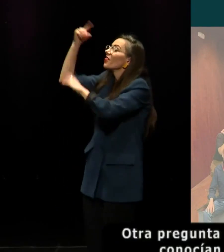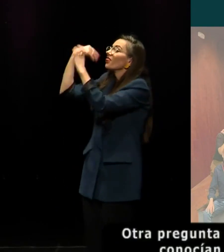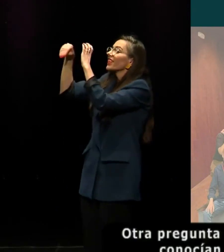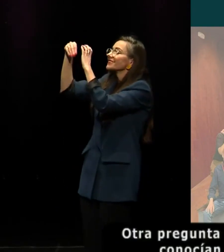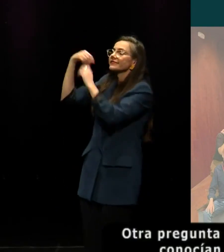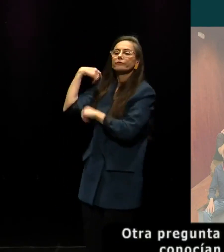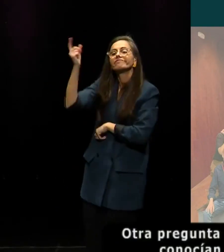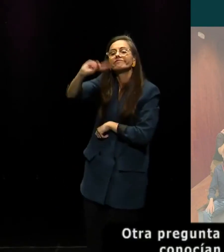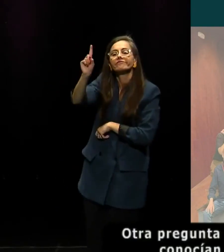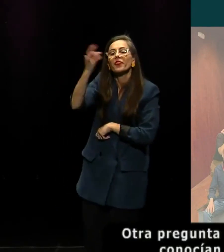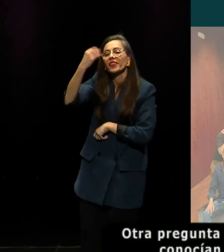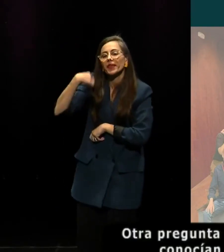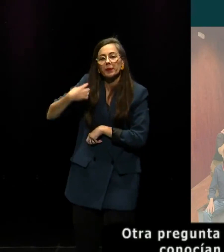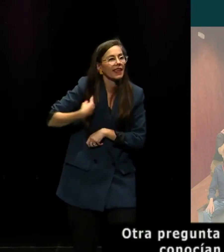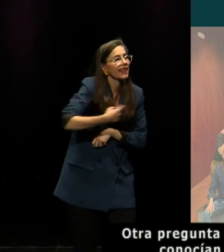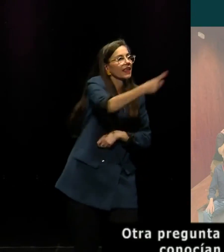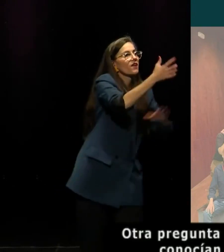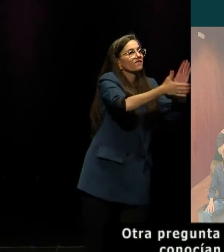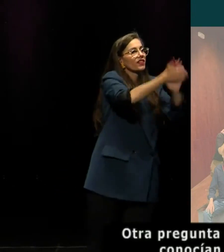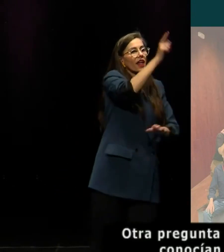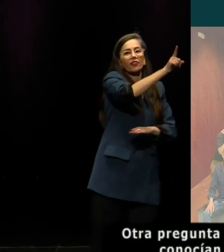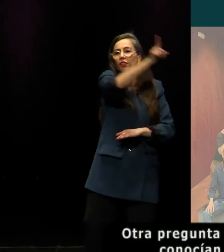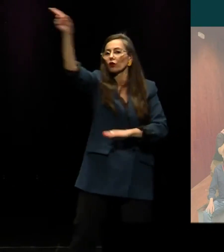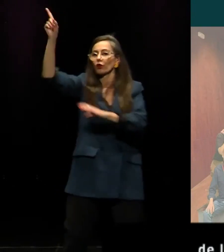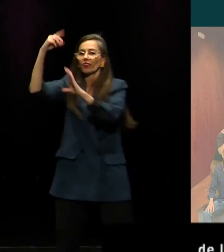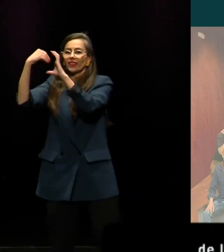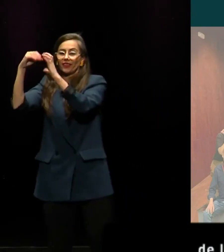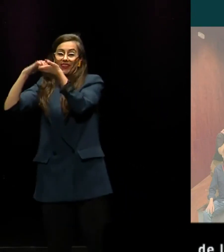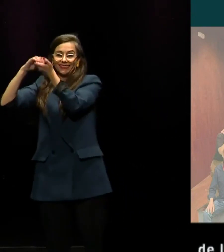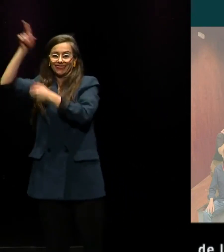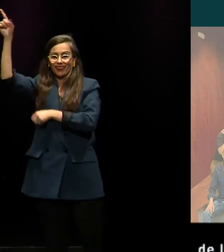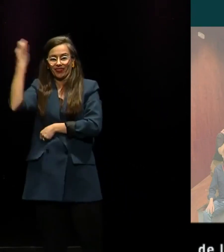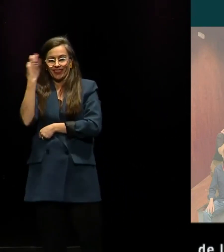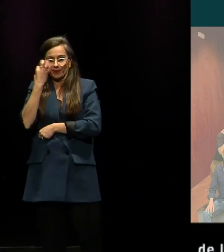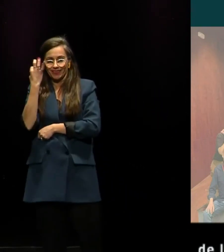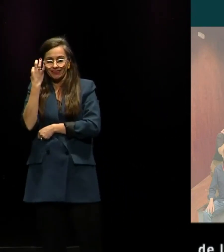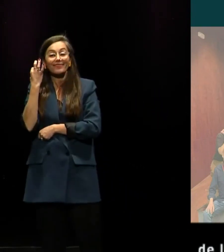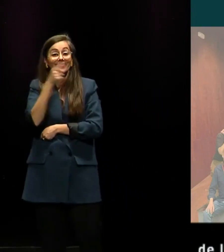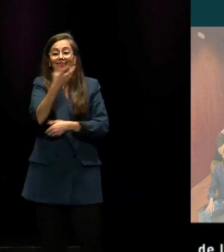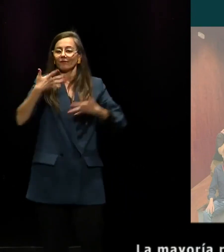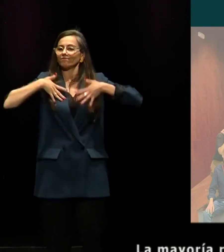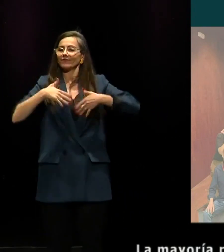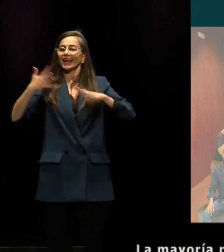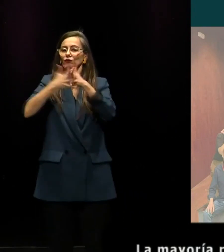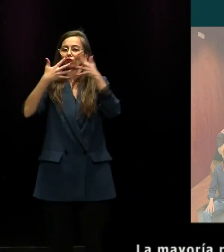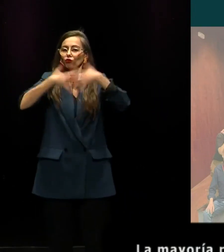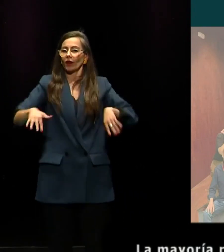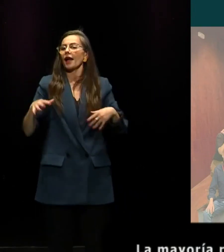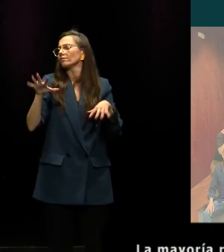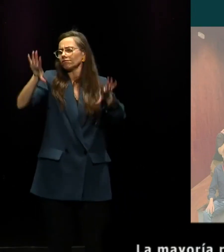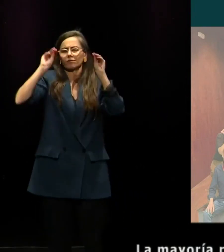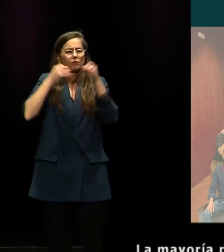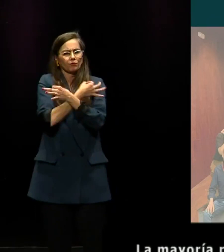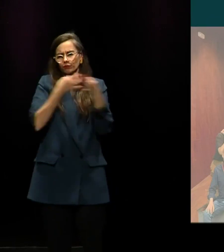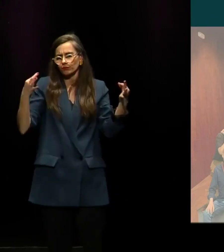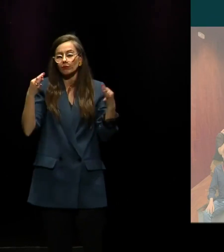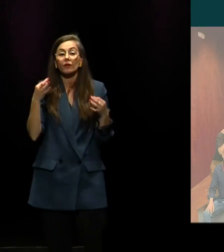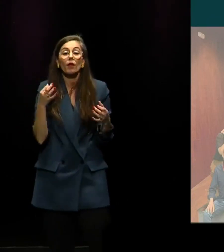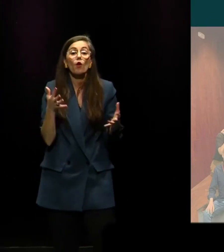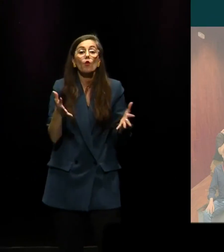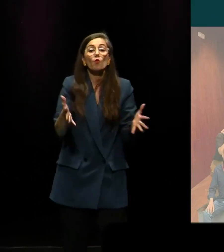Sabemos que está construida a partir de asociación, federación y CNSE. muchos decían que